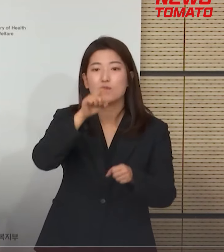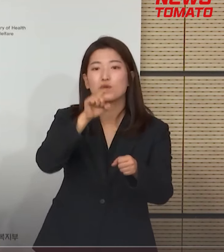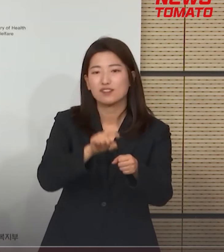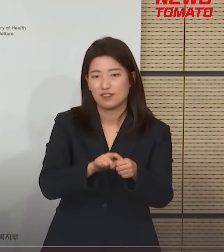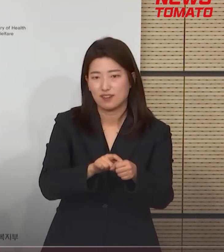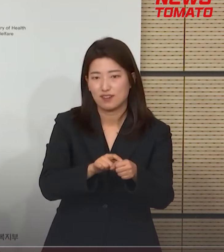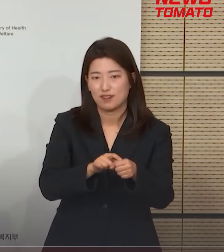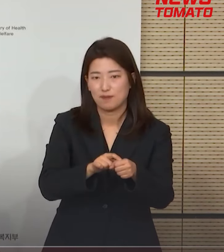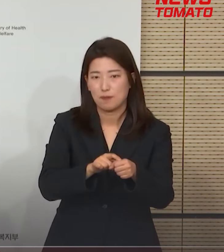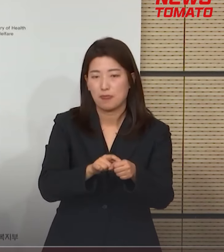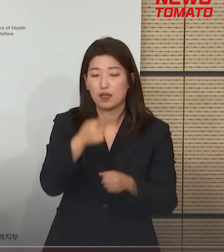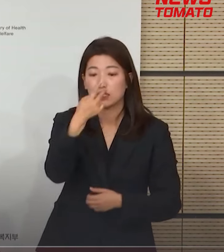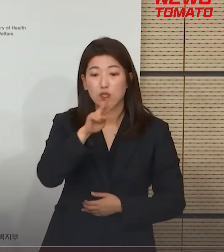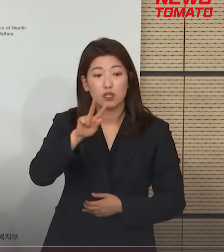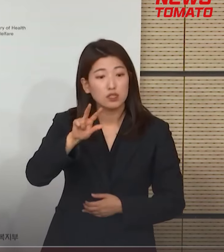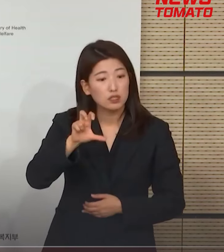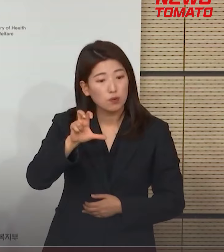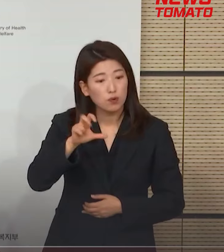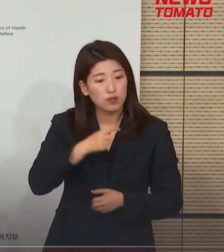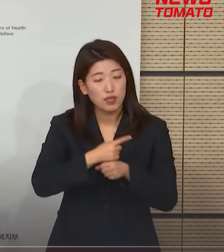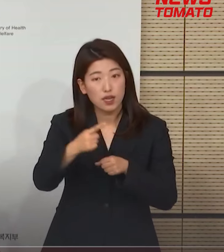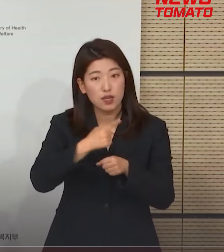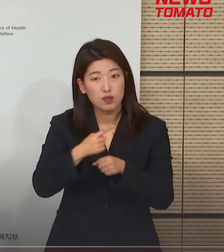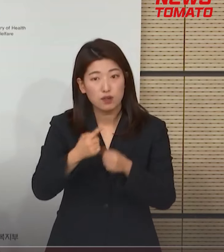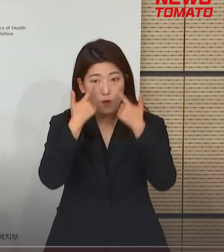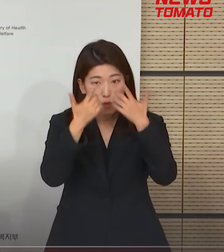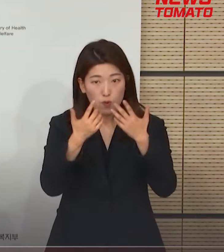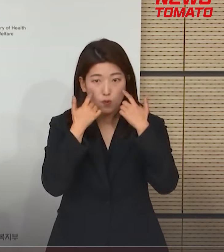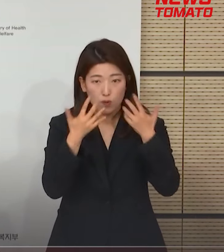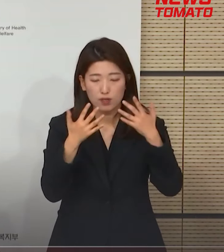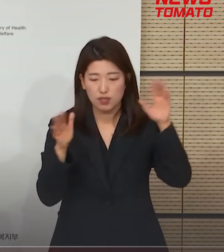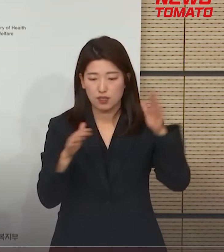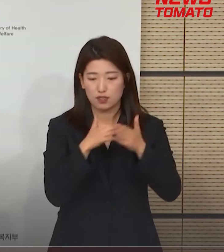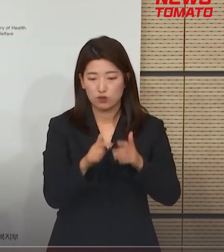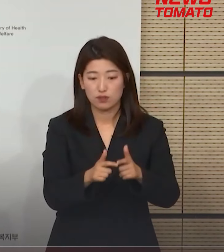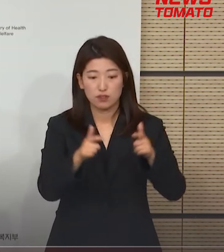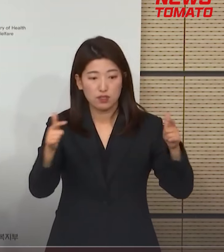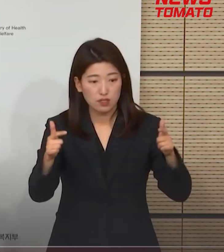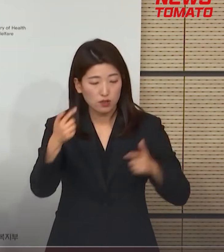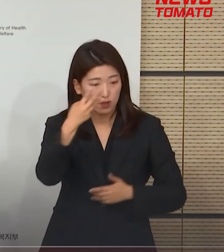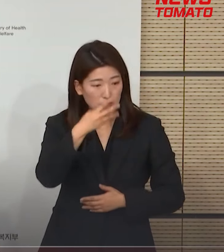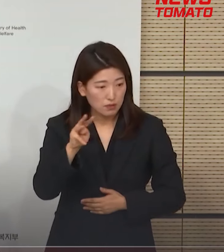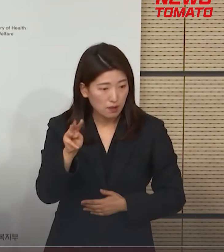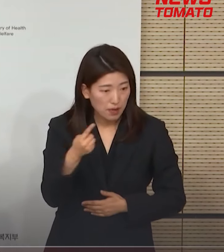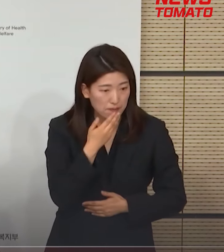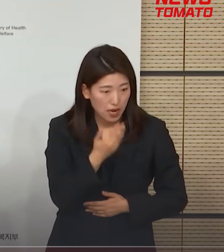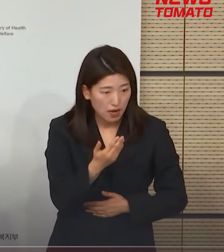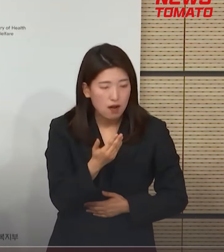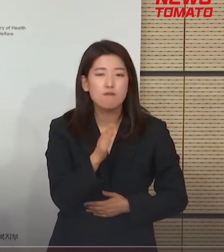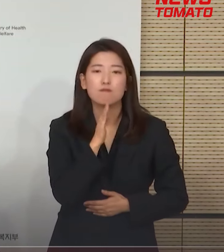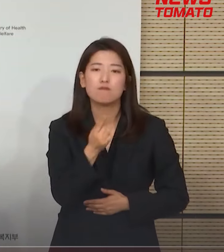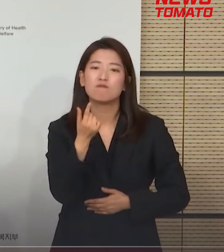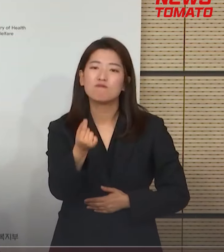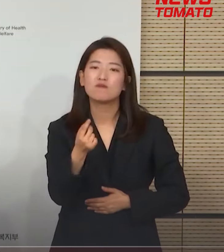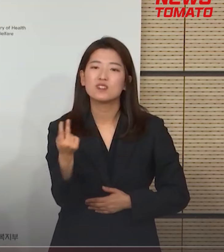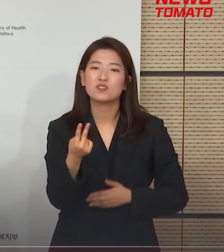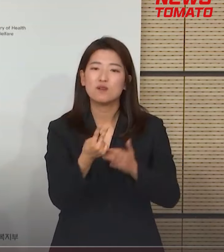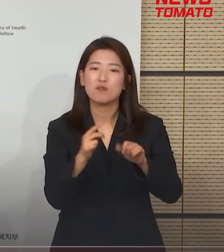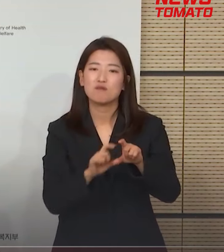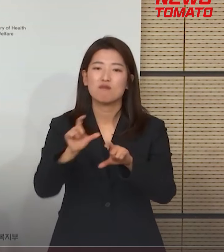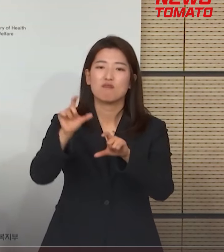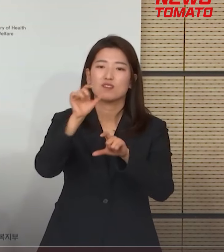당장 늘릴 수 있는 규모가 2명을 월등 상한다는 것을 재확인한 것입니다